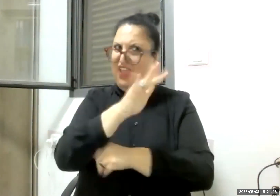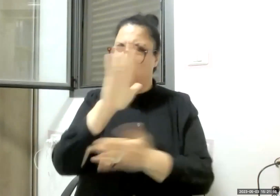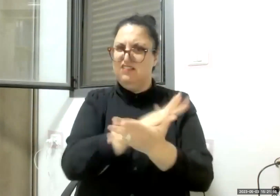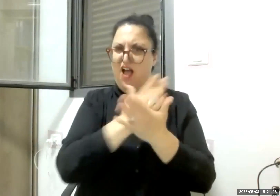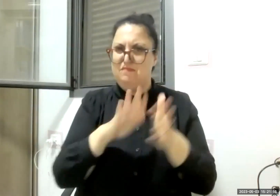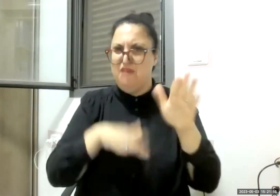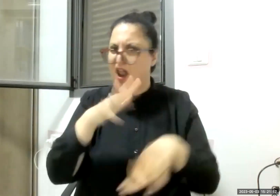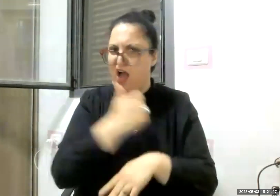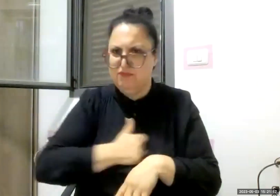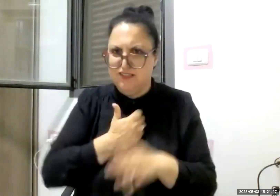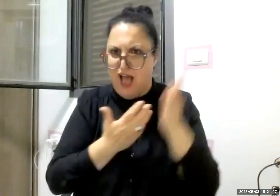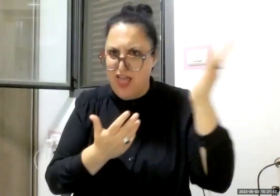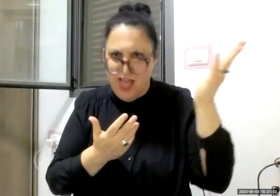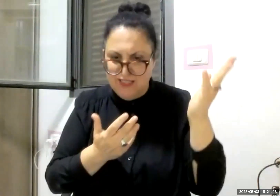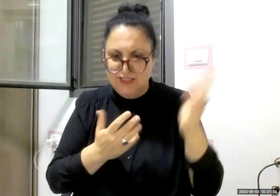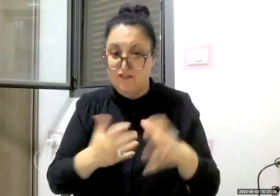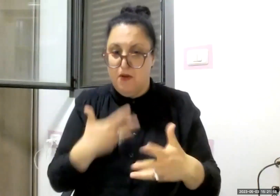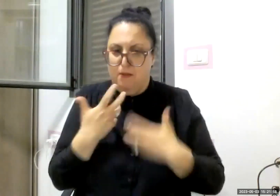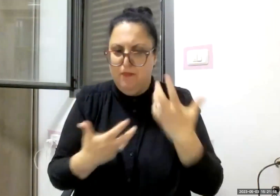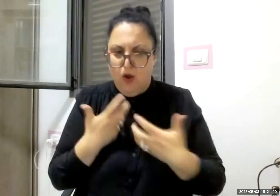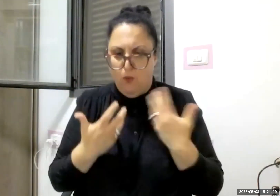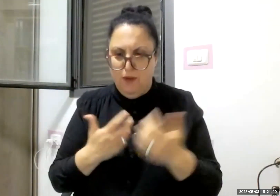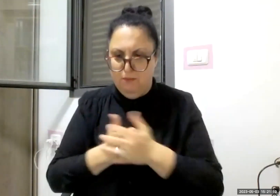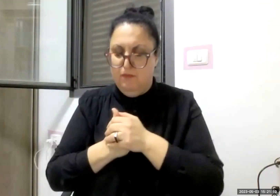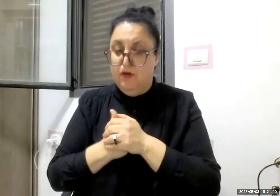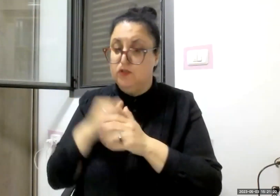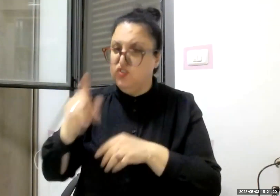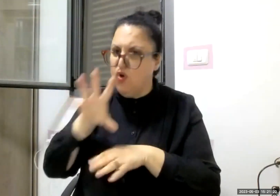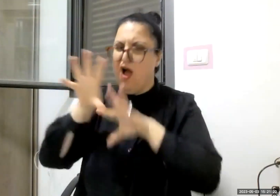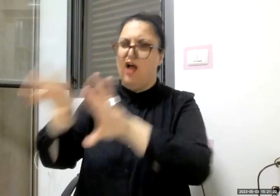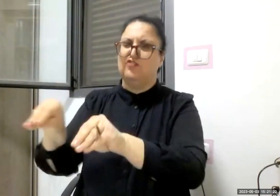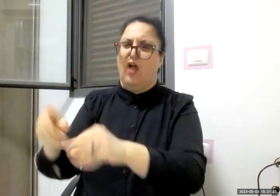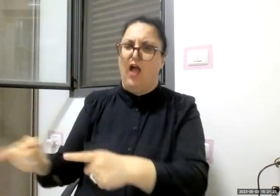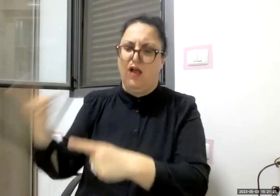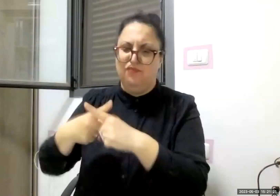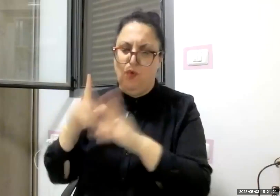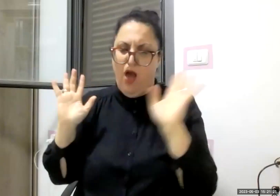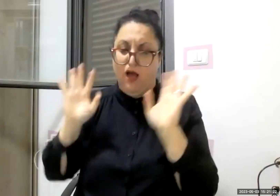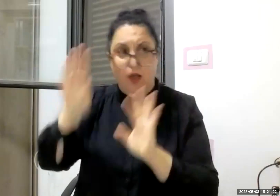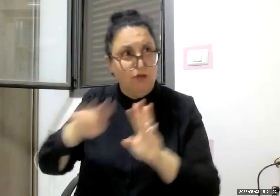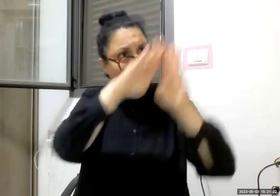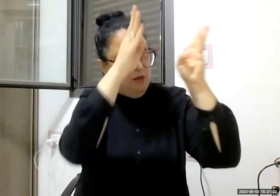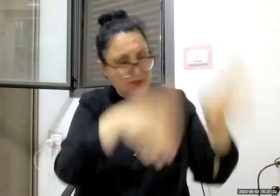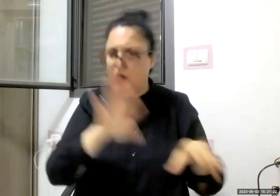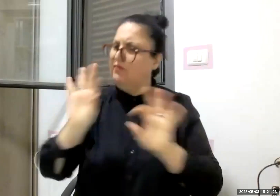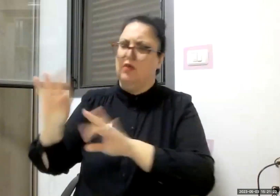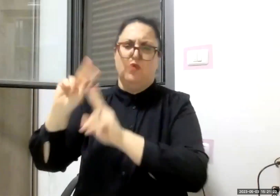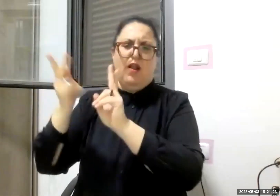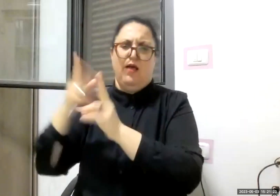ולהתנגד למהלך המצער הזה, והמקומן הזה. יש כאן השתקה כפולה, גם